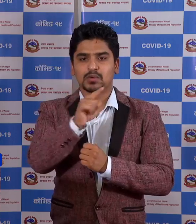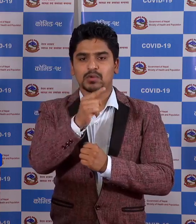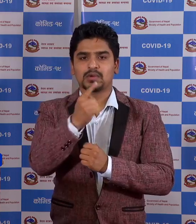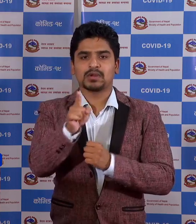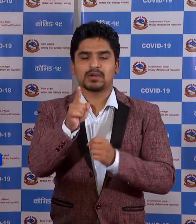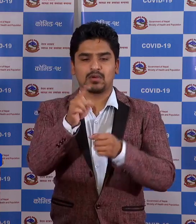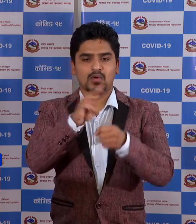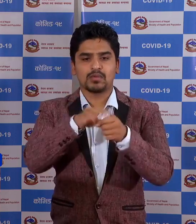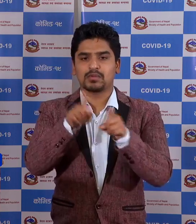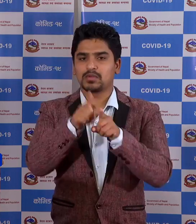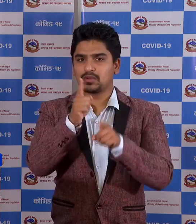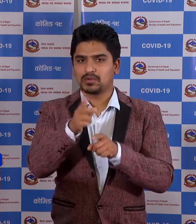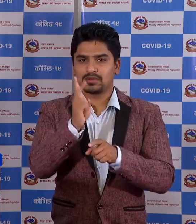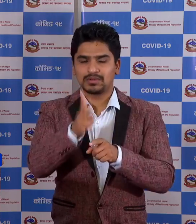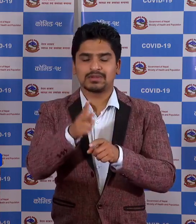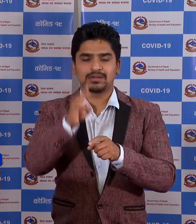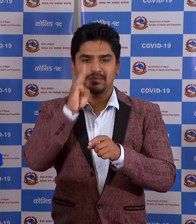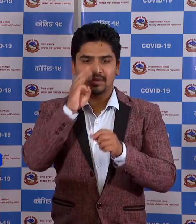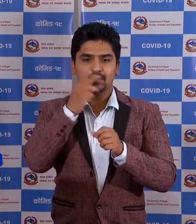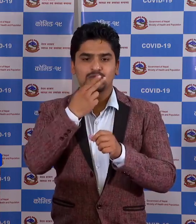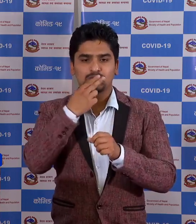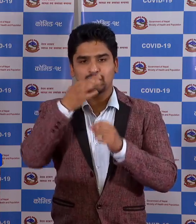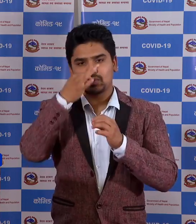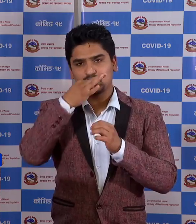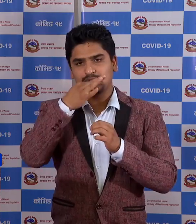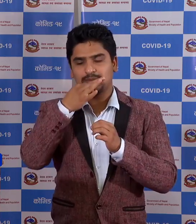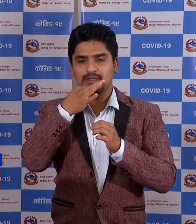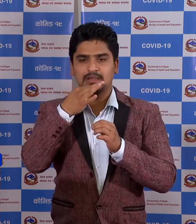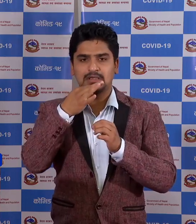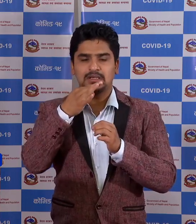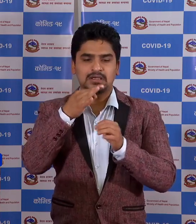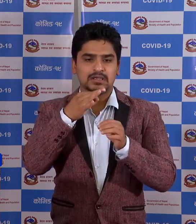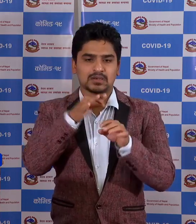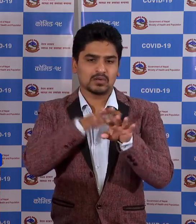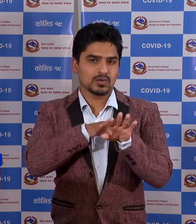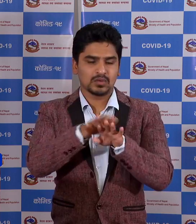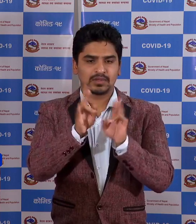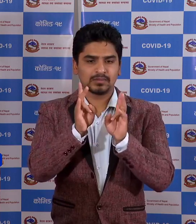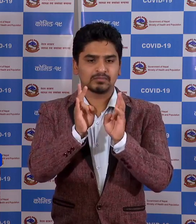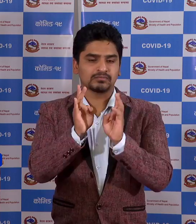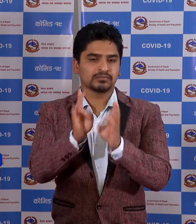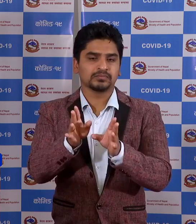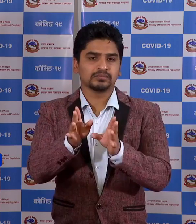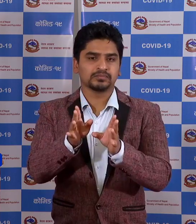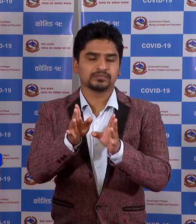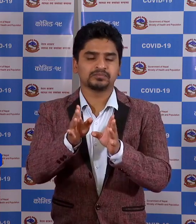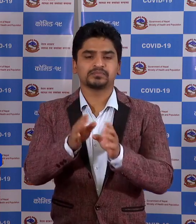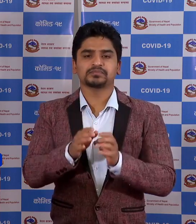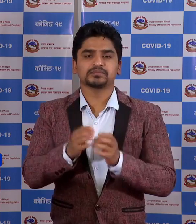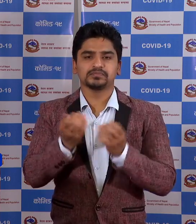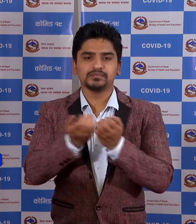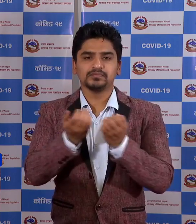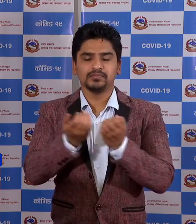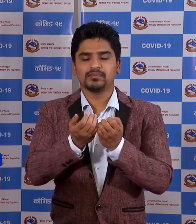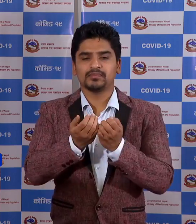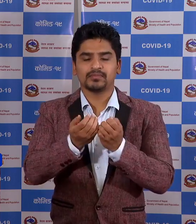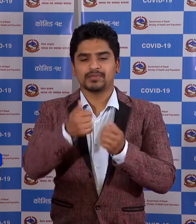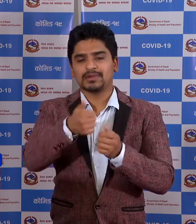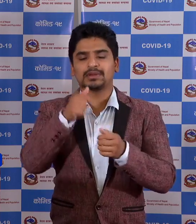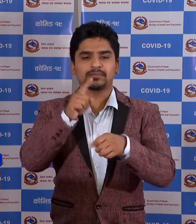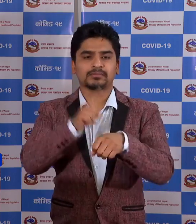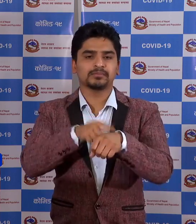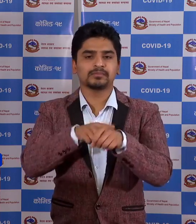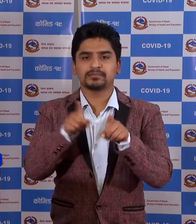यस्तो अवसर पनि हो जसमा धुम्रपान तथा सुर्तीजन्य वस्तुहरूको सेवनबाट मुक्ति पाउनको निम्ति छोड्नको